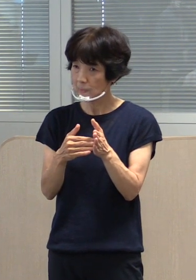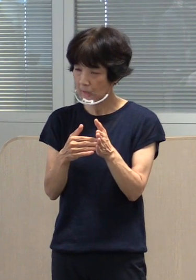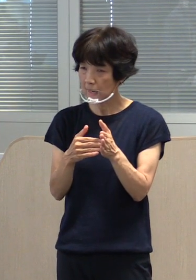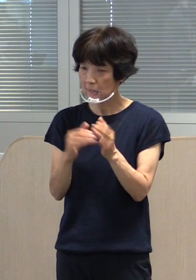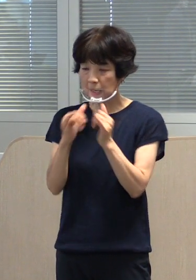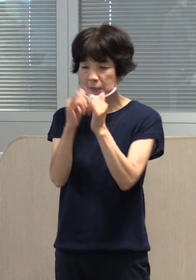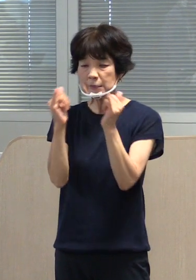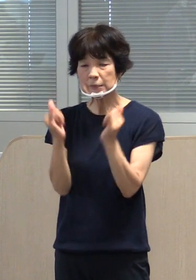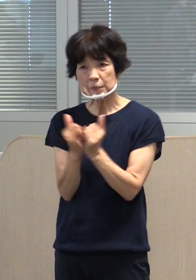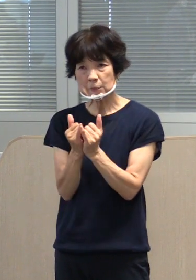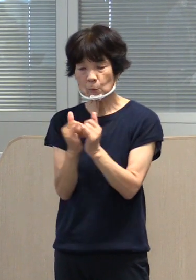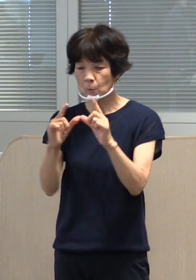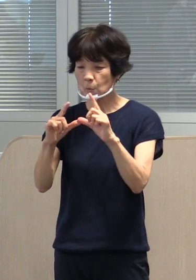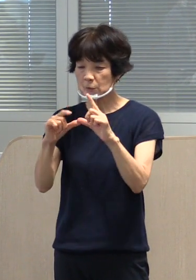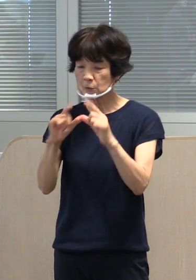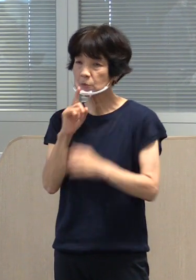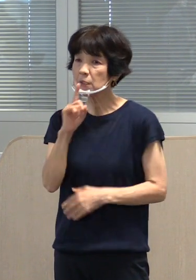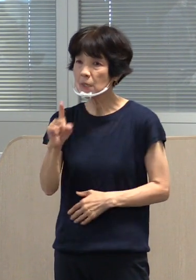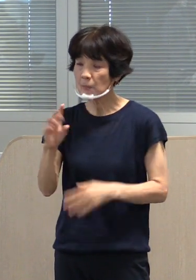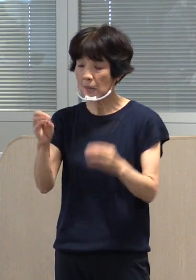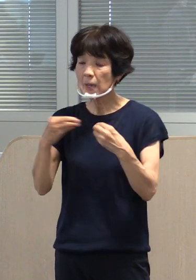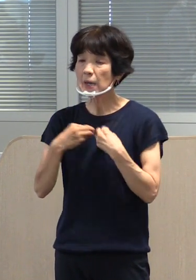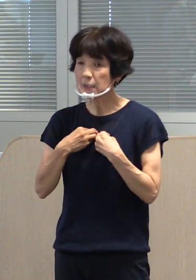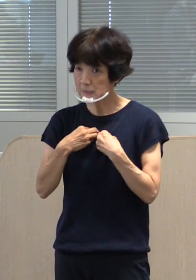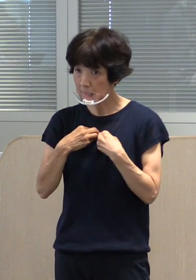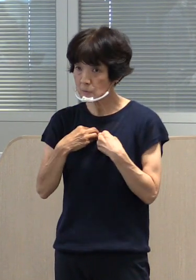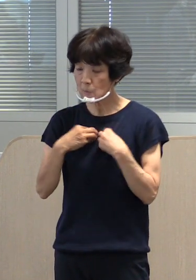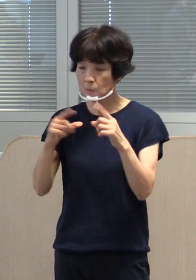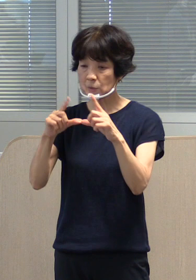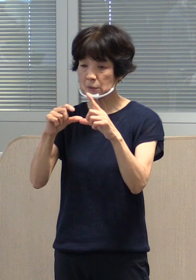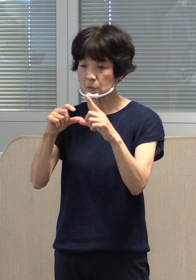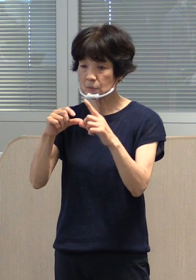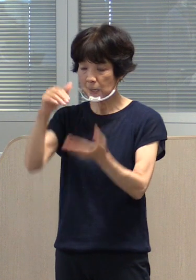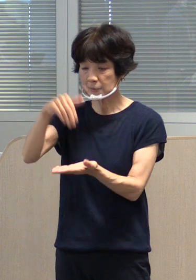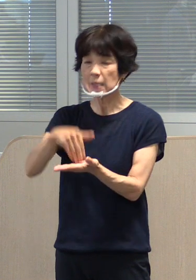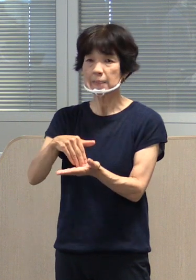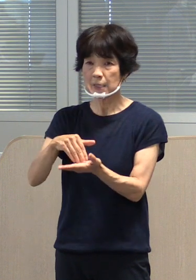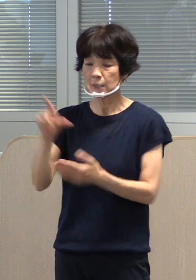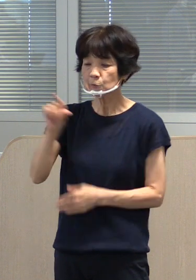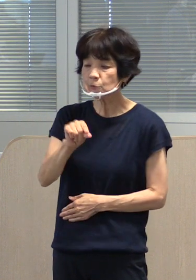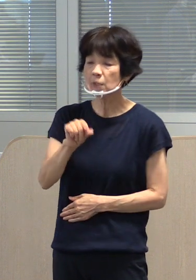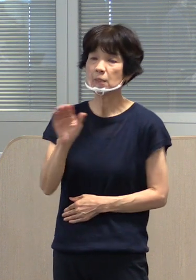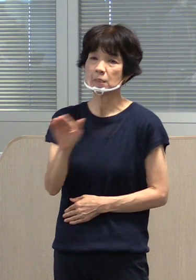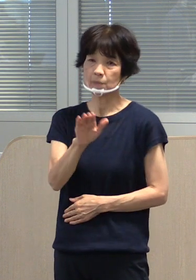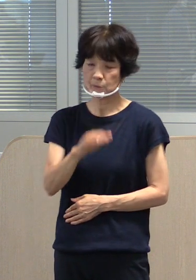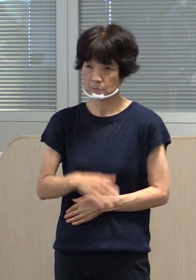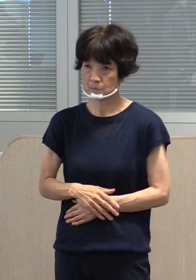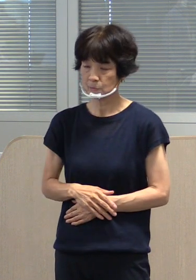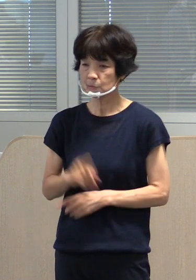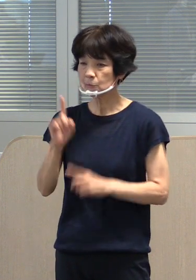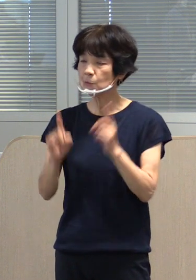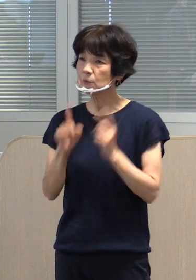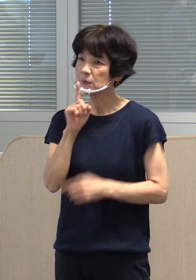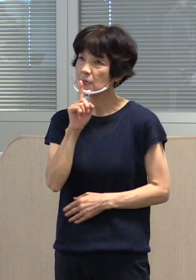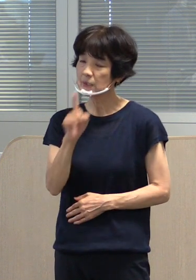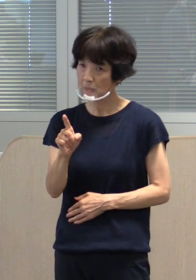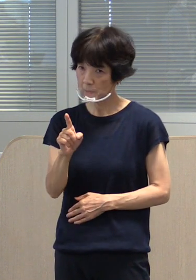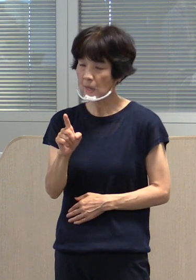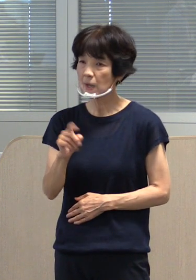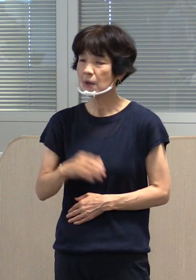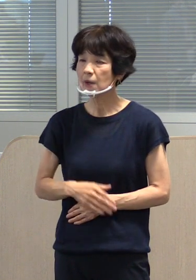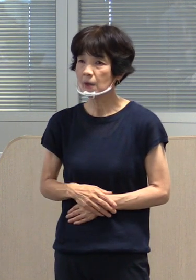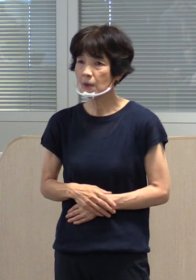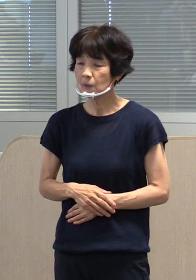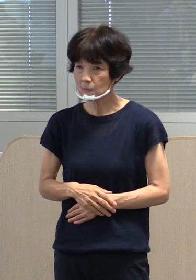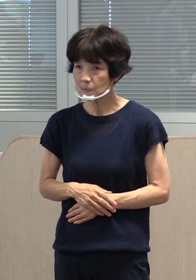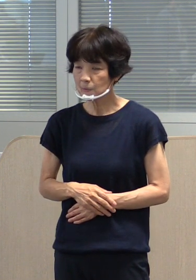人口当たりの感染者数が全国で最少でございます。どちらかというと、警戒が緩み